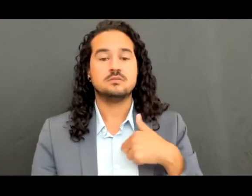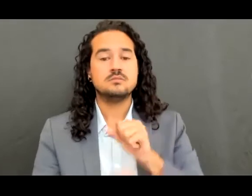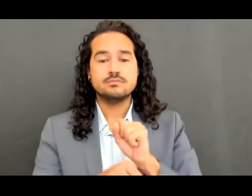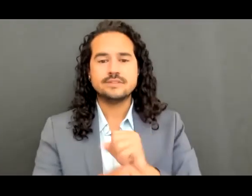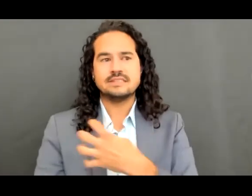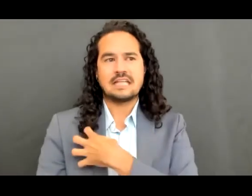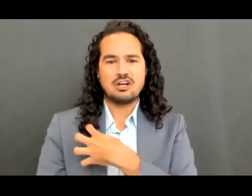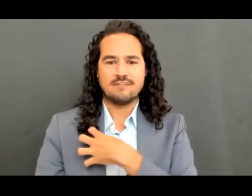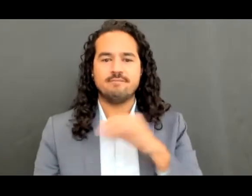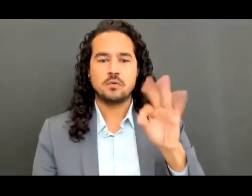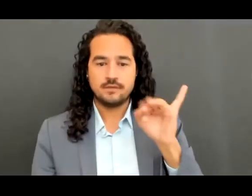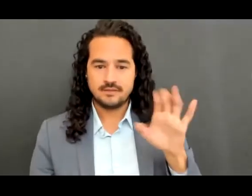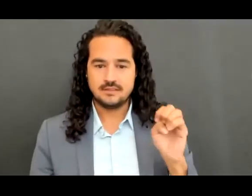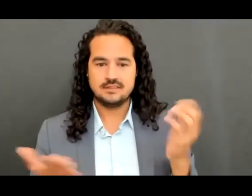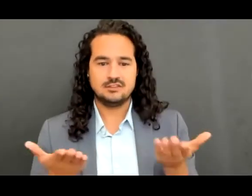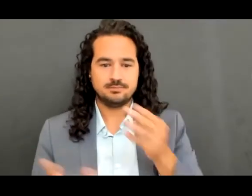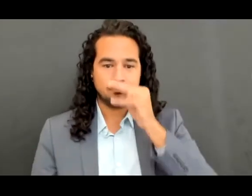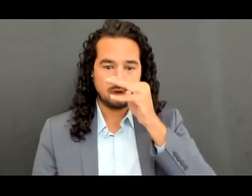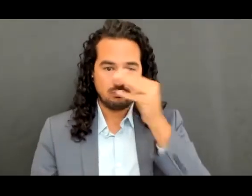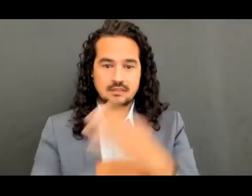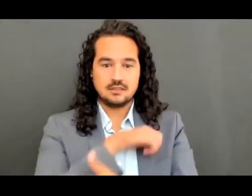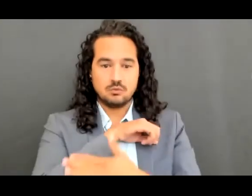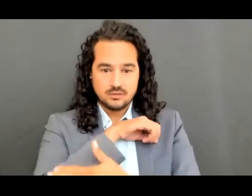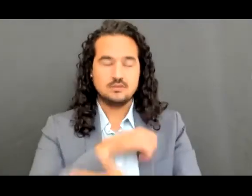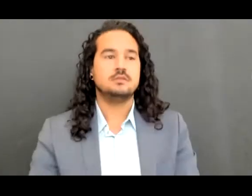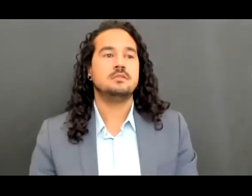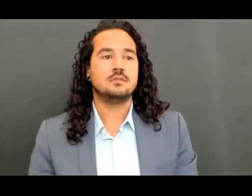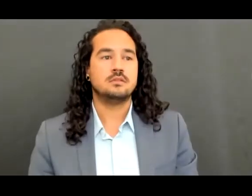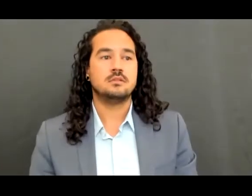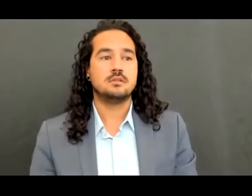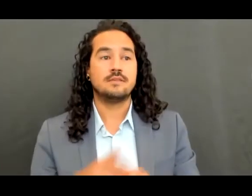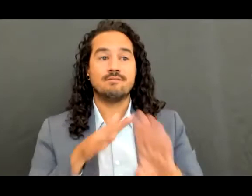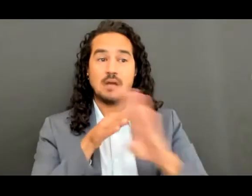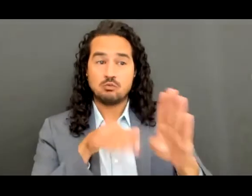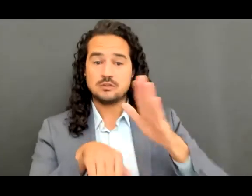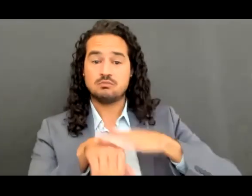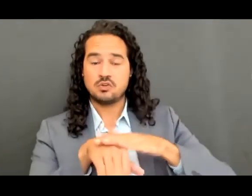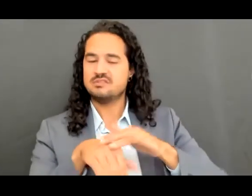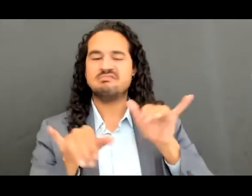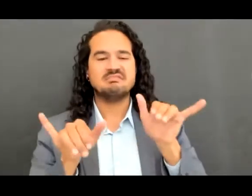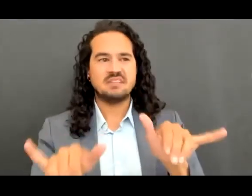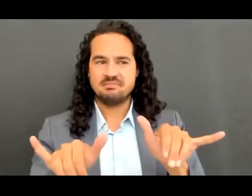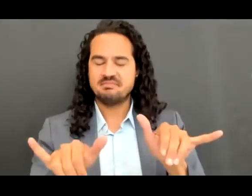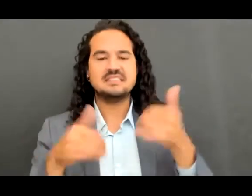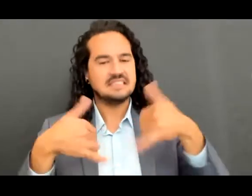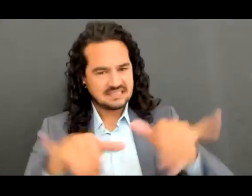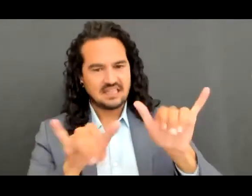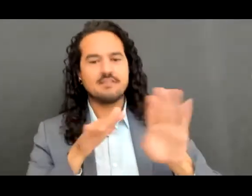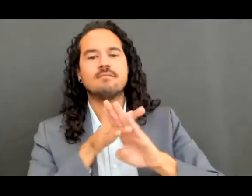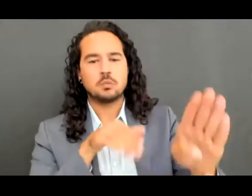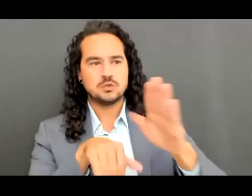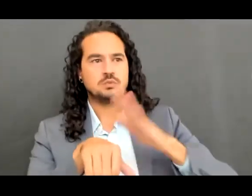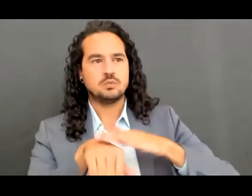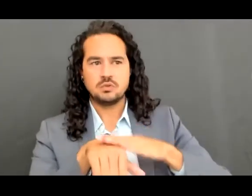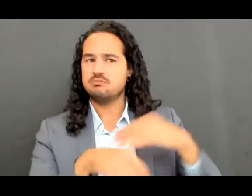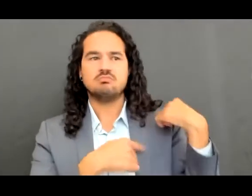el sheriff. Bueno, estamos hablando de las evacuaciones y los avisos de evacuaciones. Los mismos avisos de ayer siguen en efecto